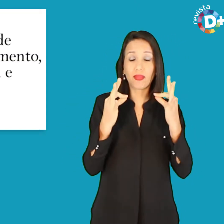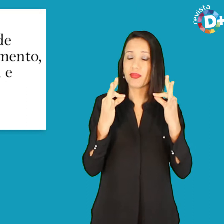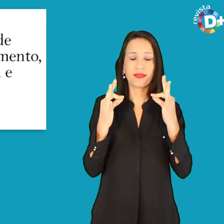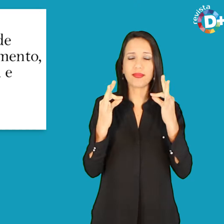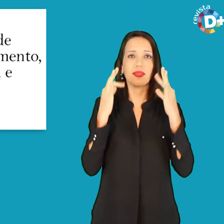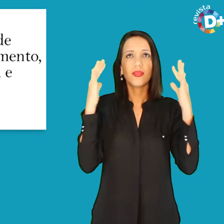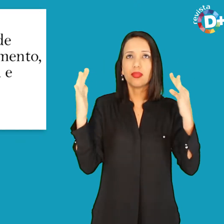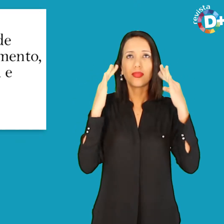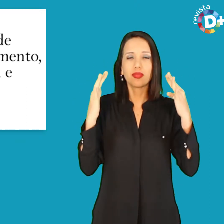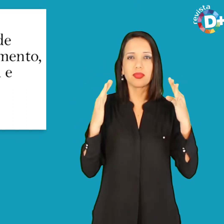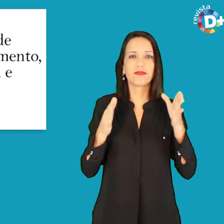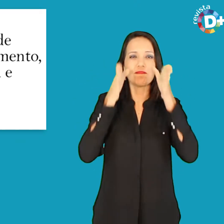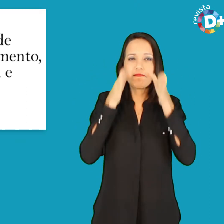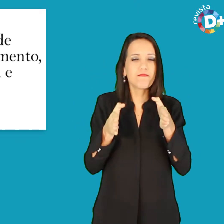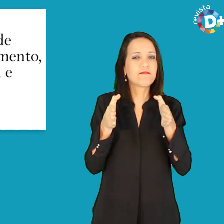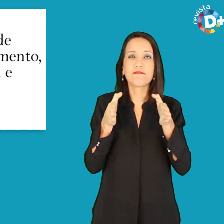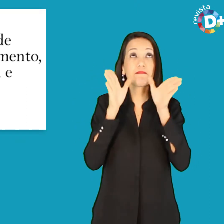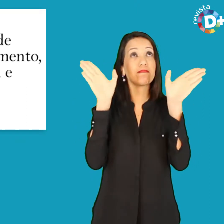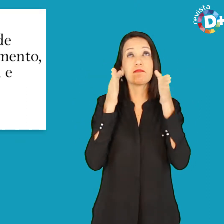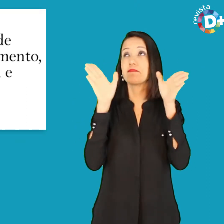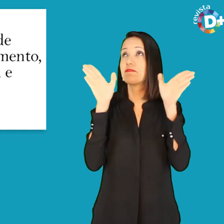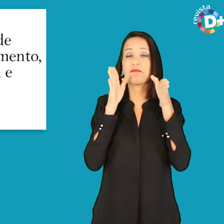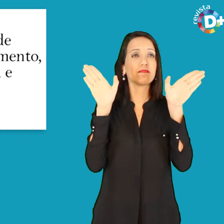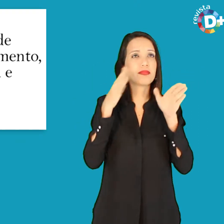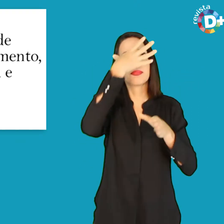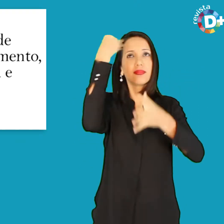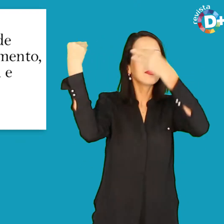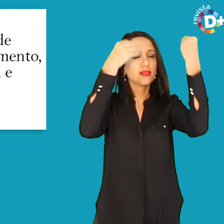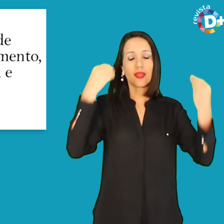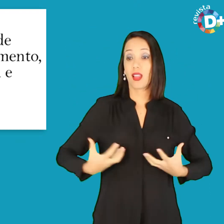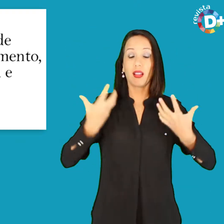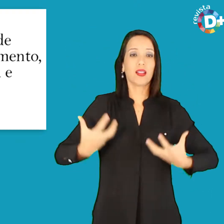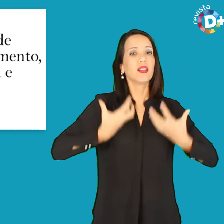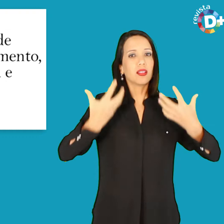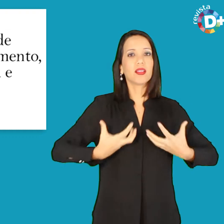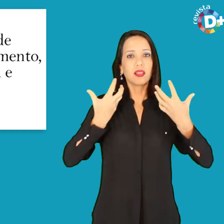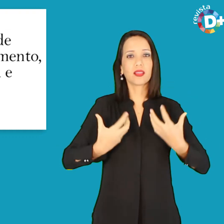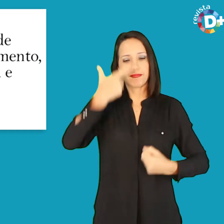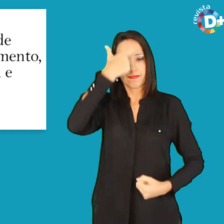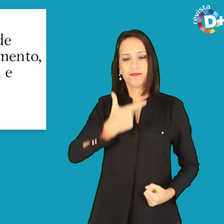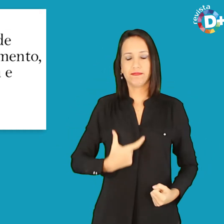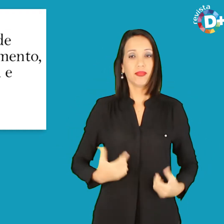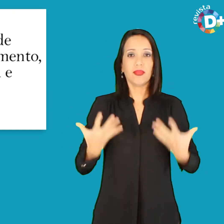de concentração, esquecimento, inquietude motora e impulsividade, entre